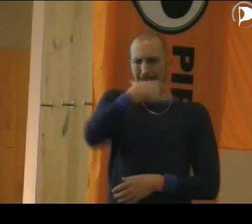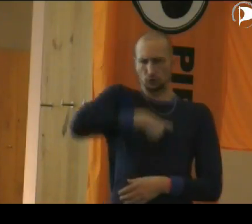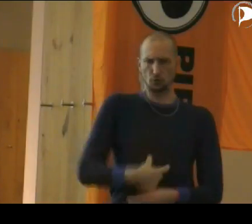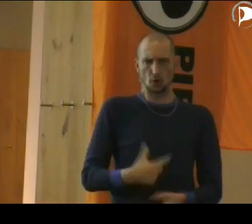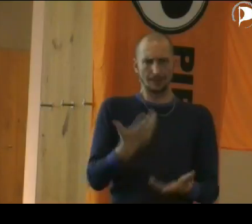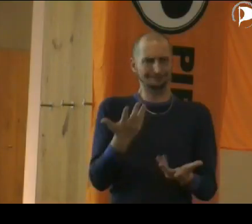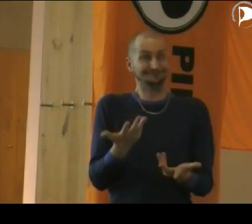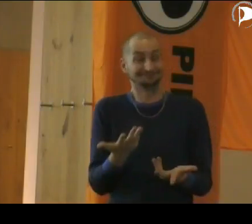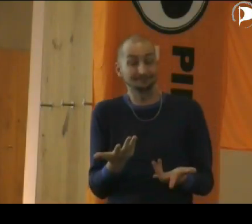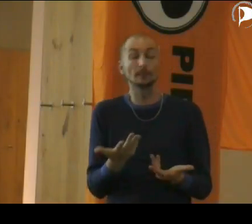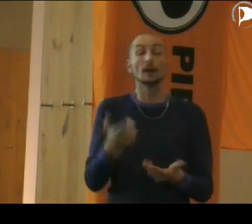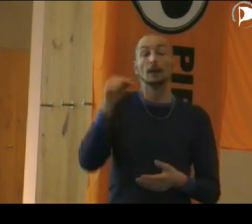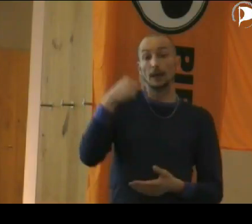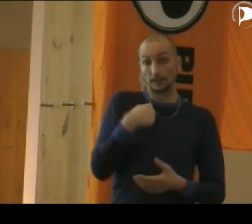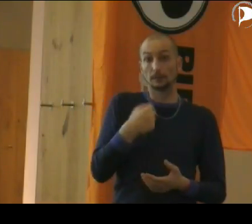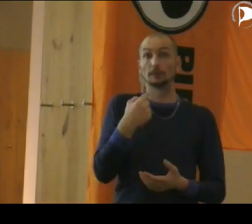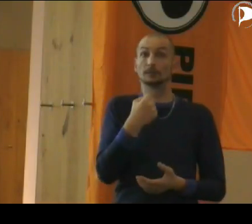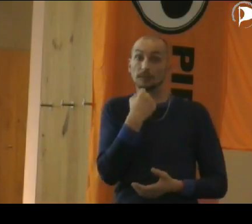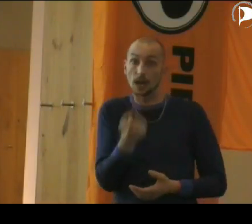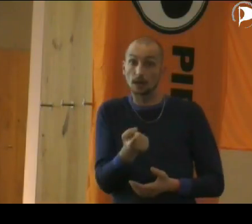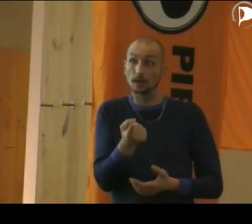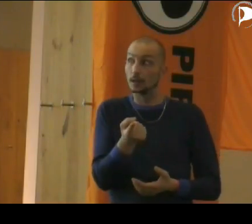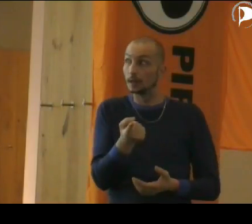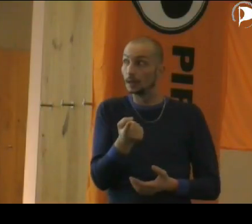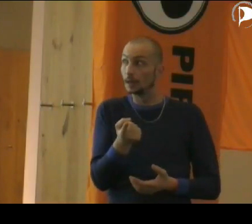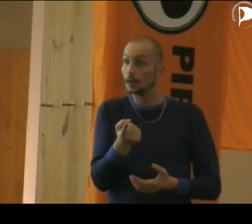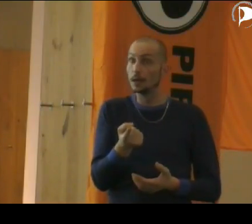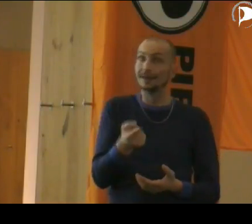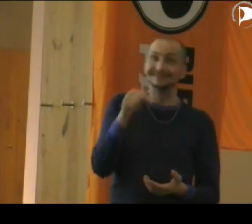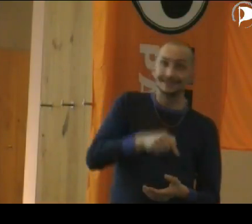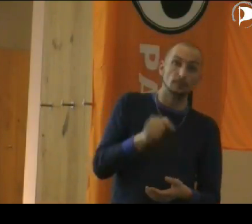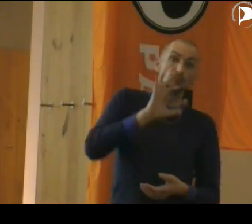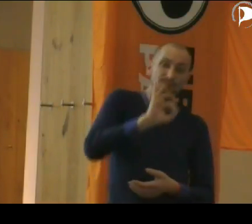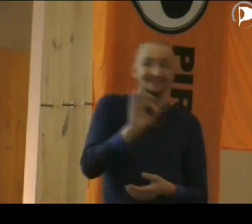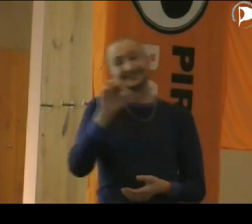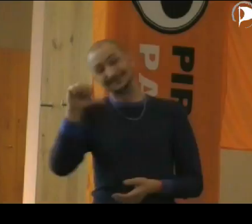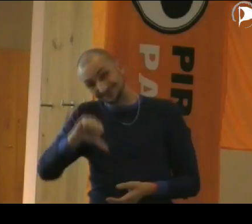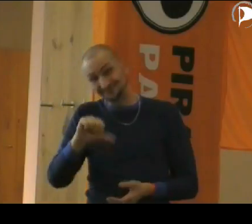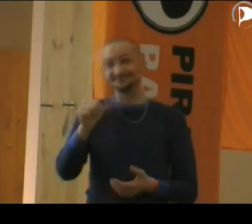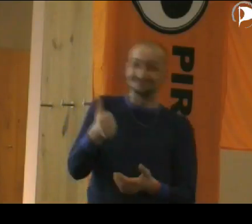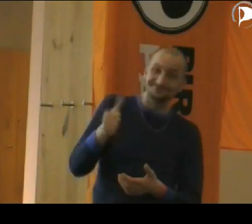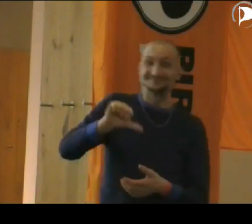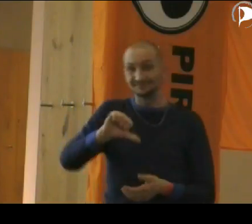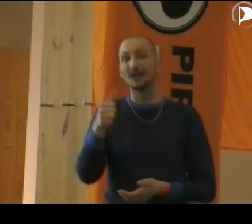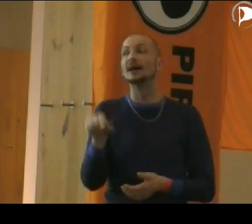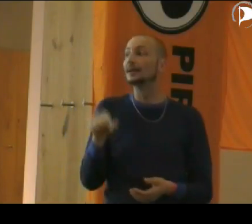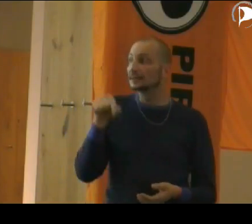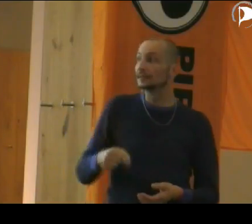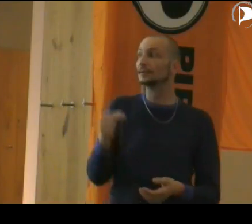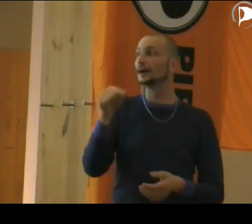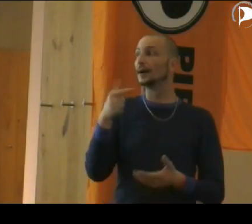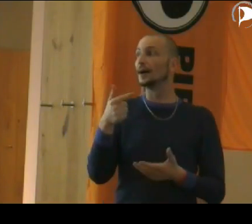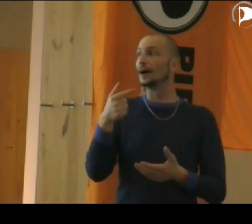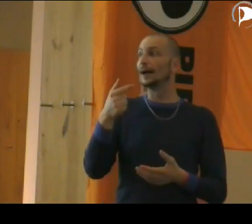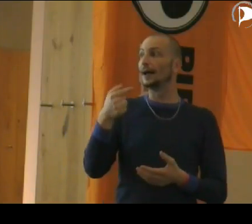kann da muss ein 800 weg um zwar kein richtiger mann sind das muss ich mir